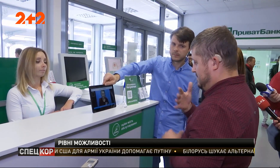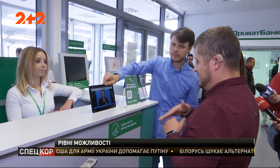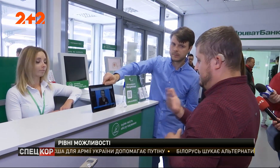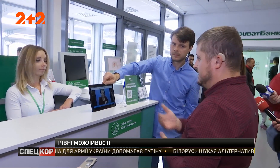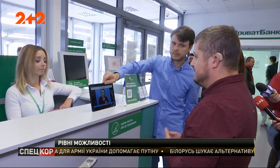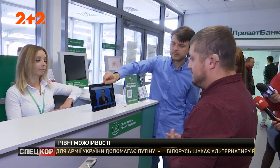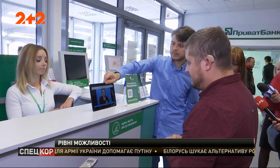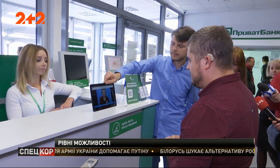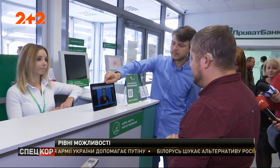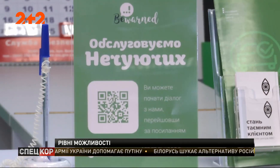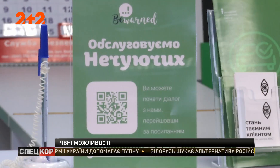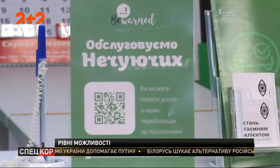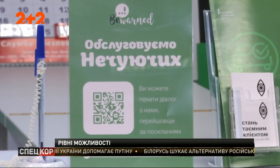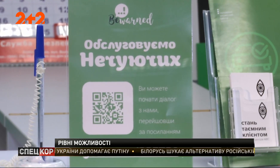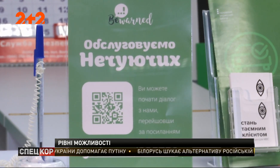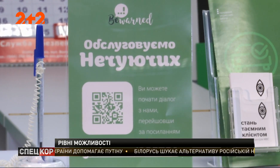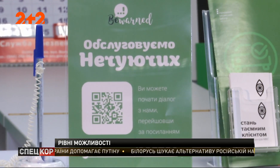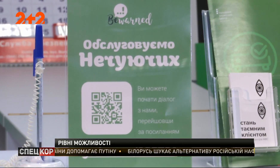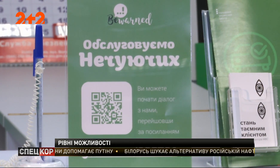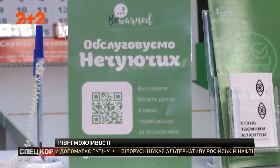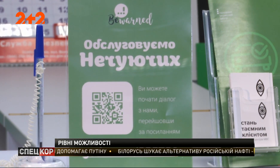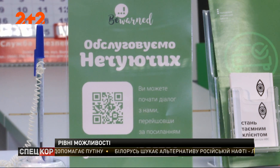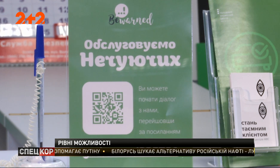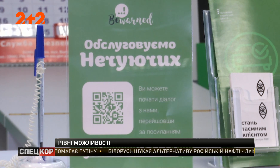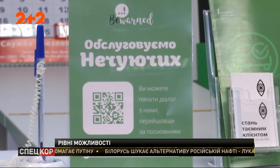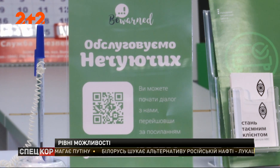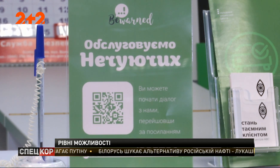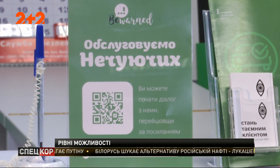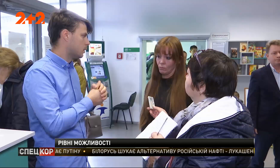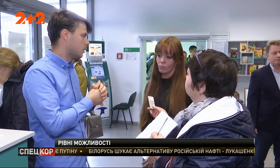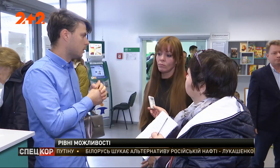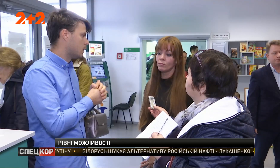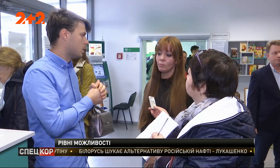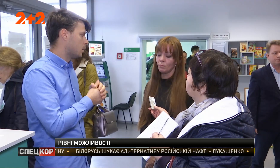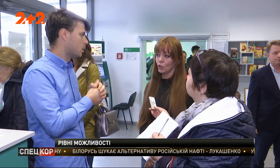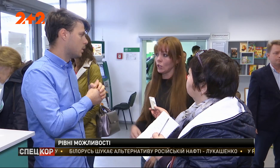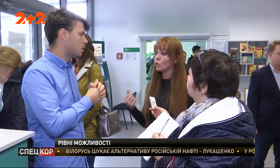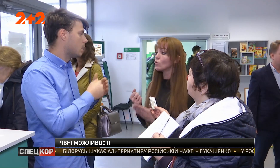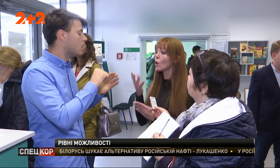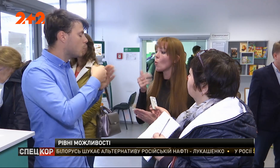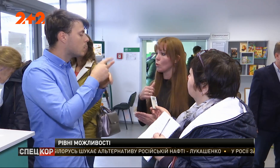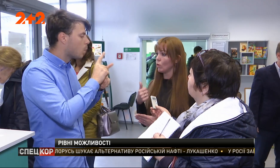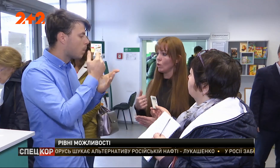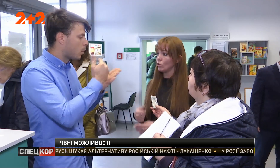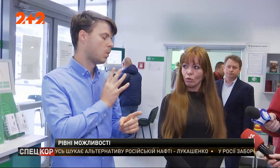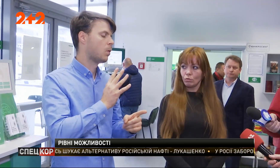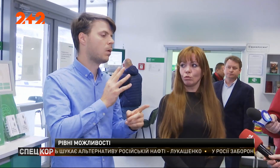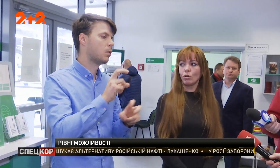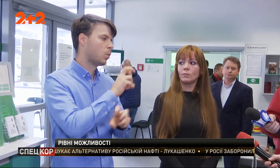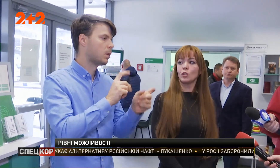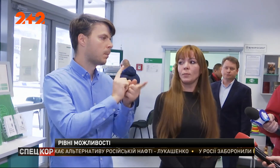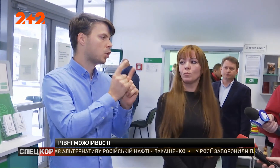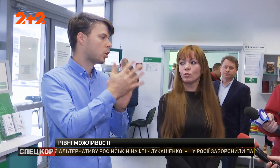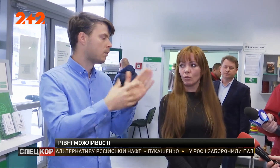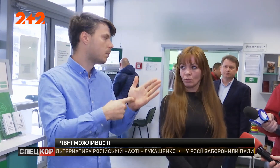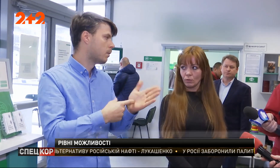відомства, планшети із програмами та QR-коди з'являться спершу в усіх центрах столиці, а згодом і по всій країні. До